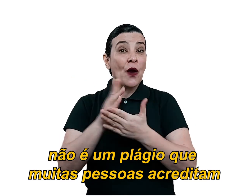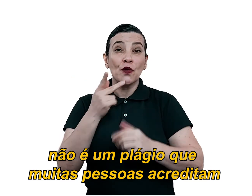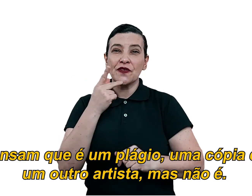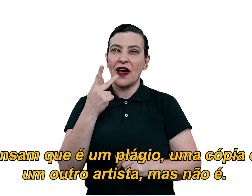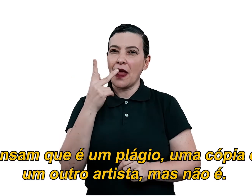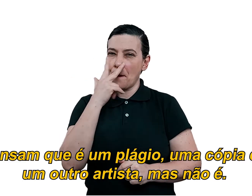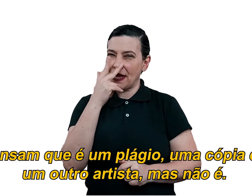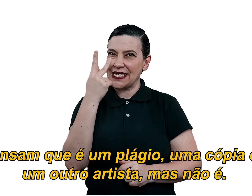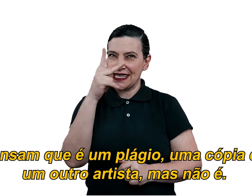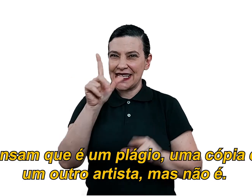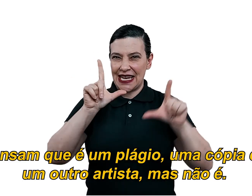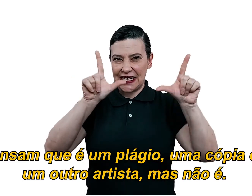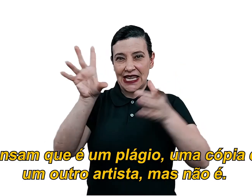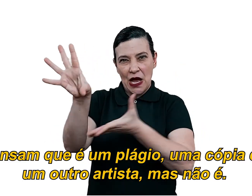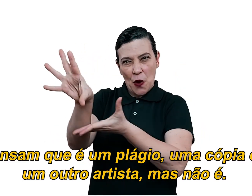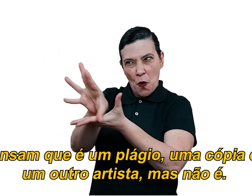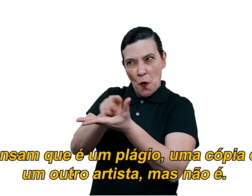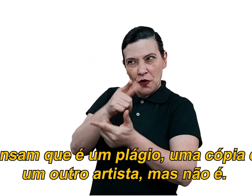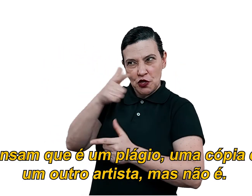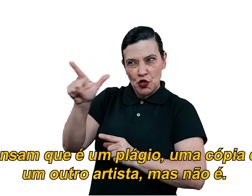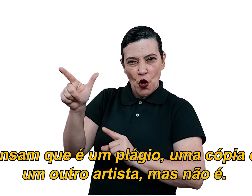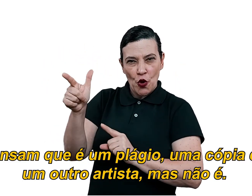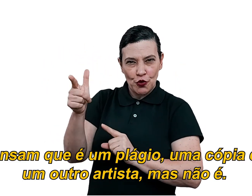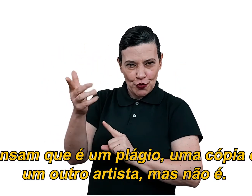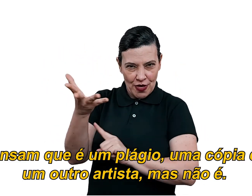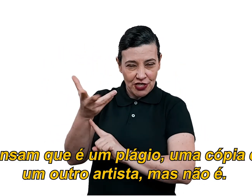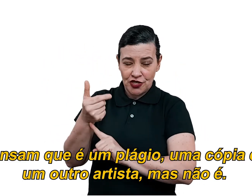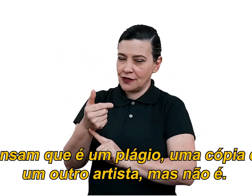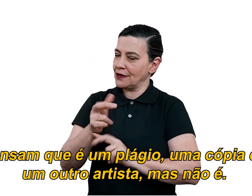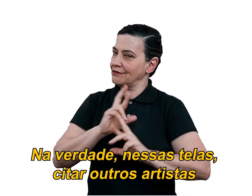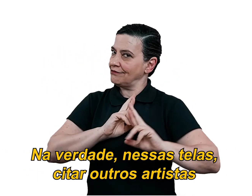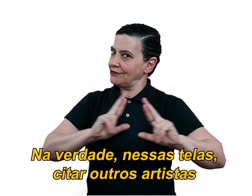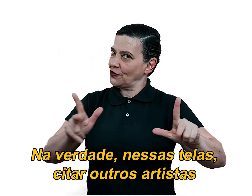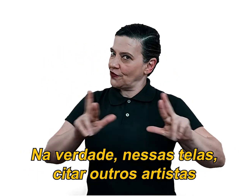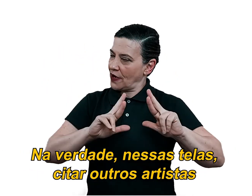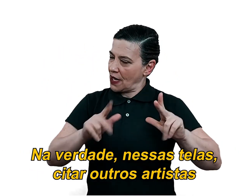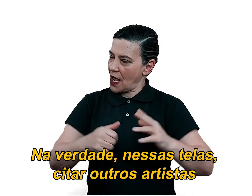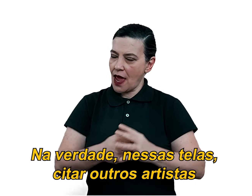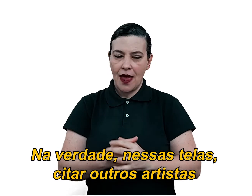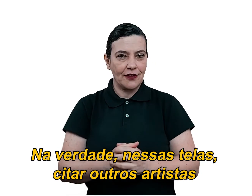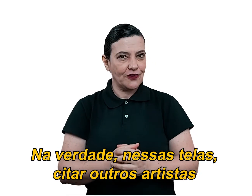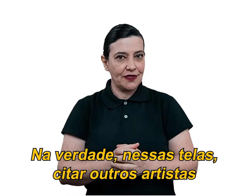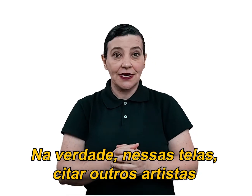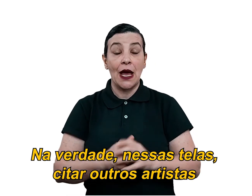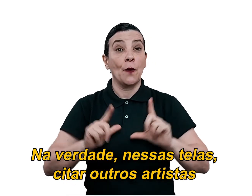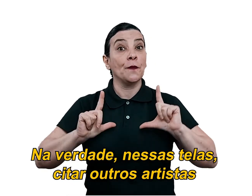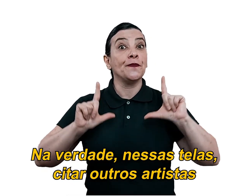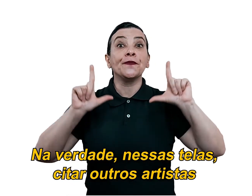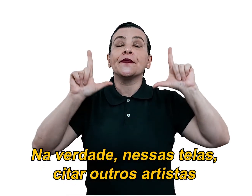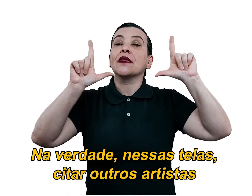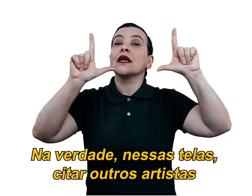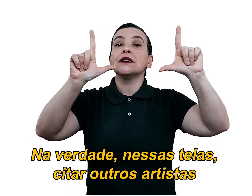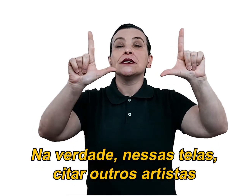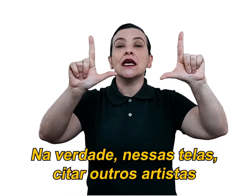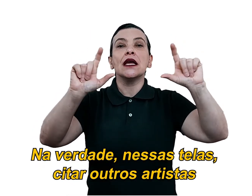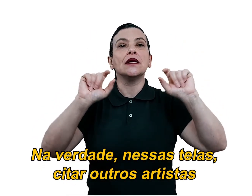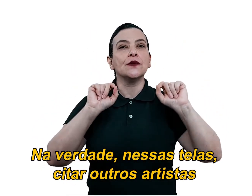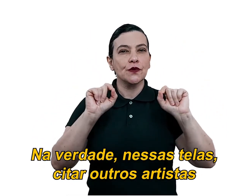né, pensam que é um plágio, que é uma cópia de um outro artista, mas não é, né? Na verdade, essas telas, citar